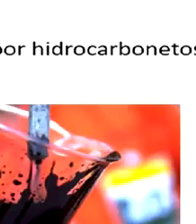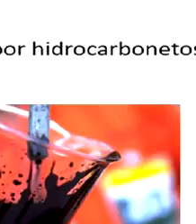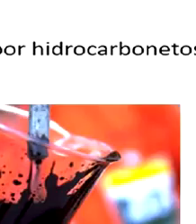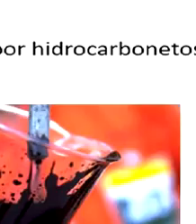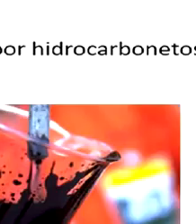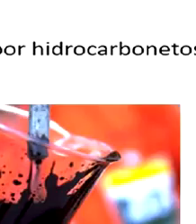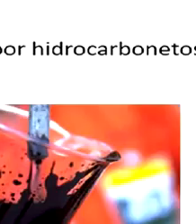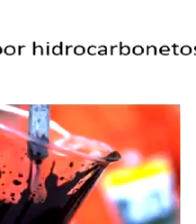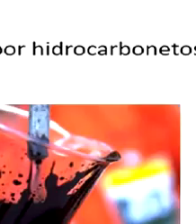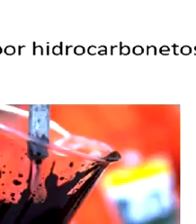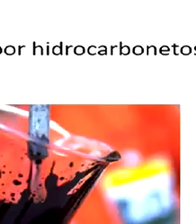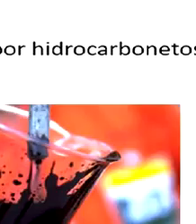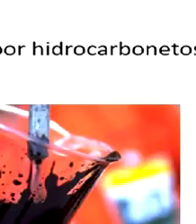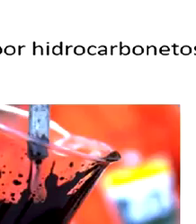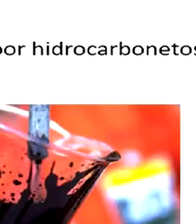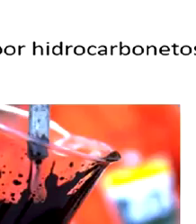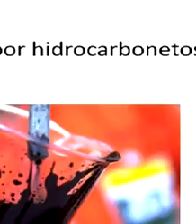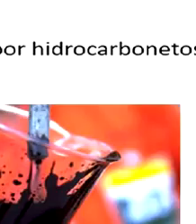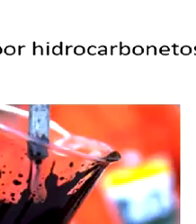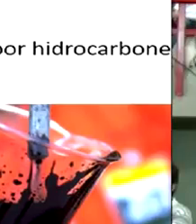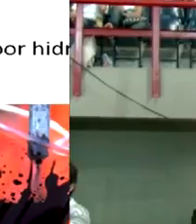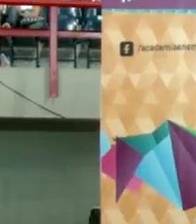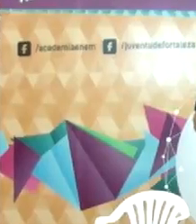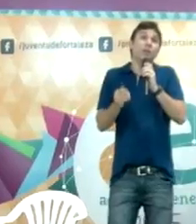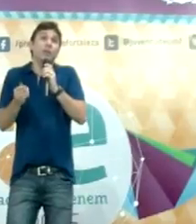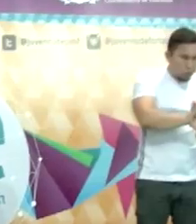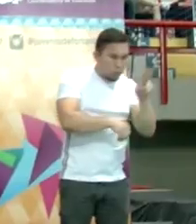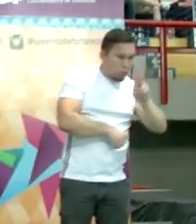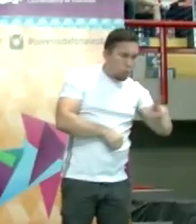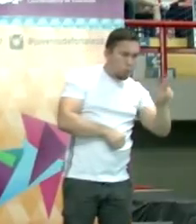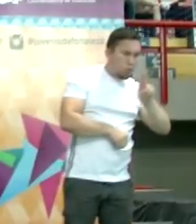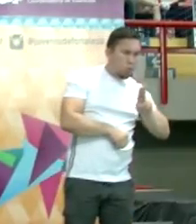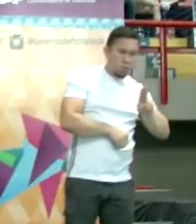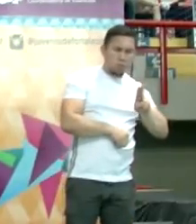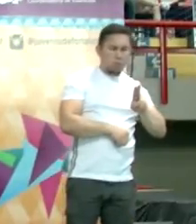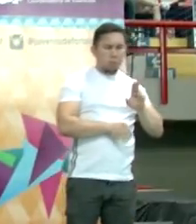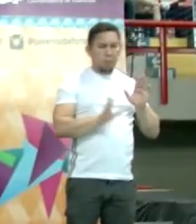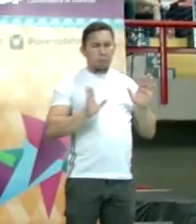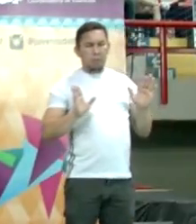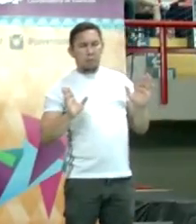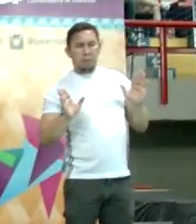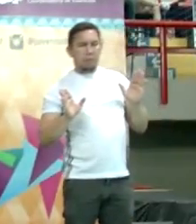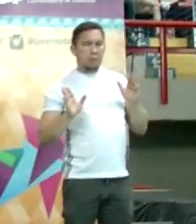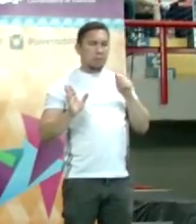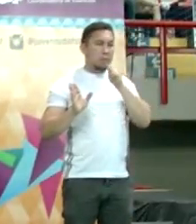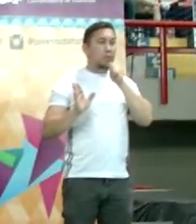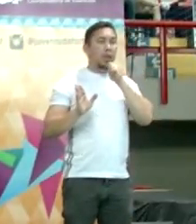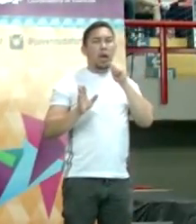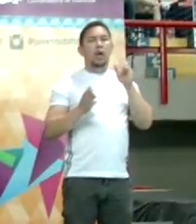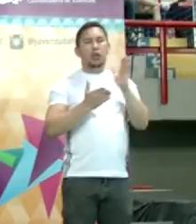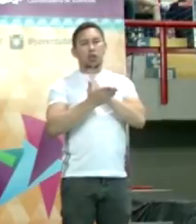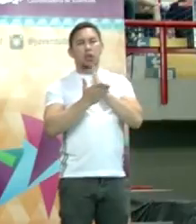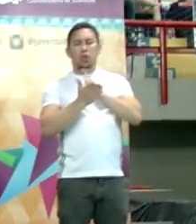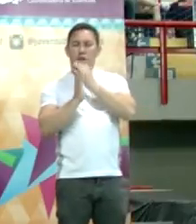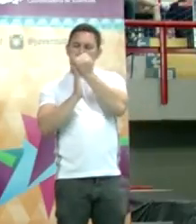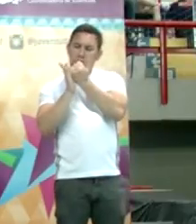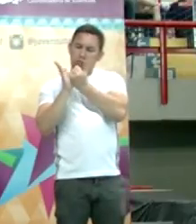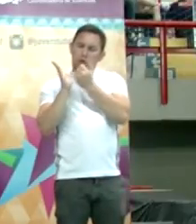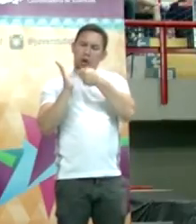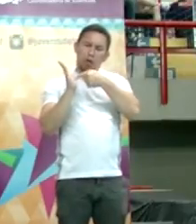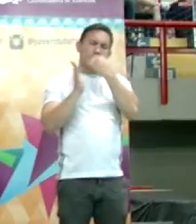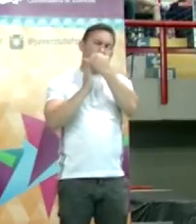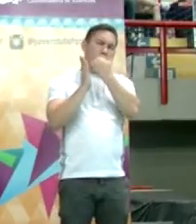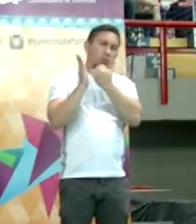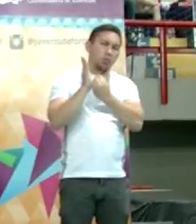gente não usa petróleo cru. Michael, de jeito nenhum. Não, pessoal, tem registros de uso do